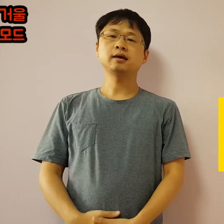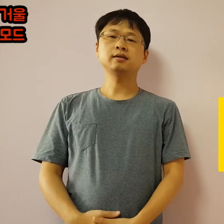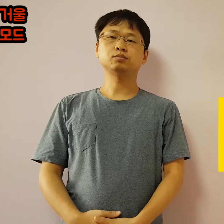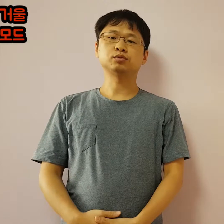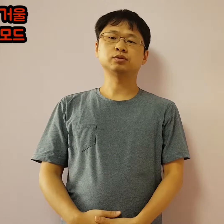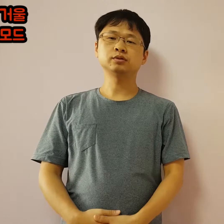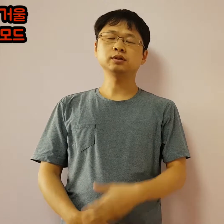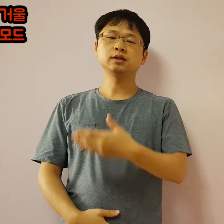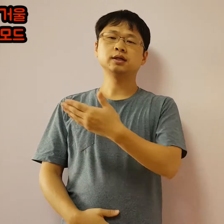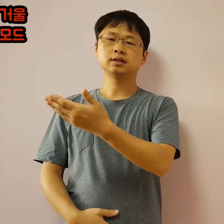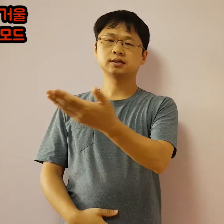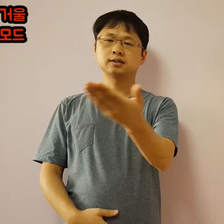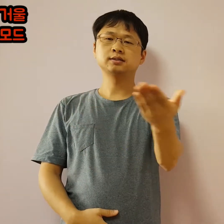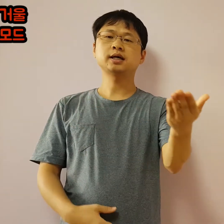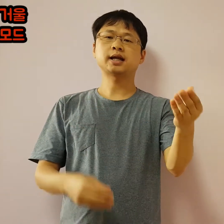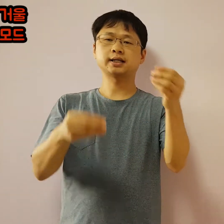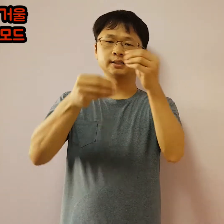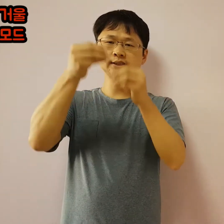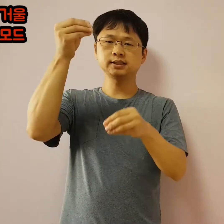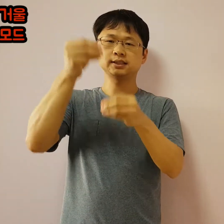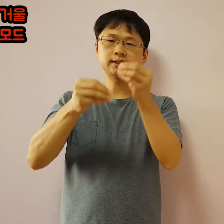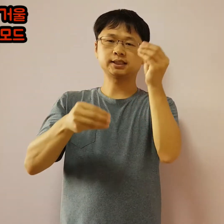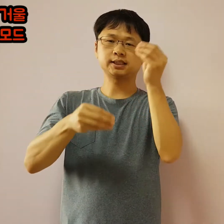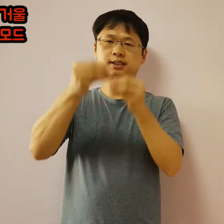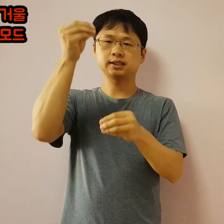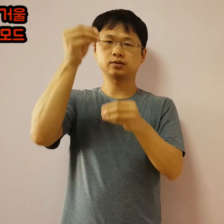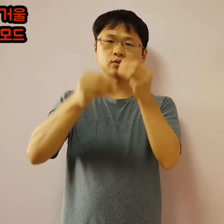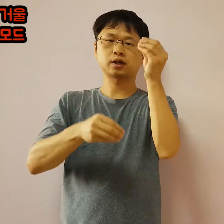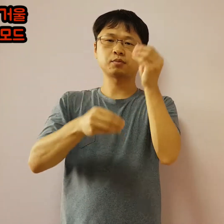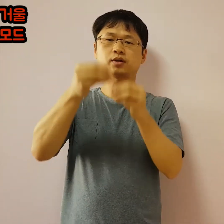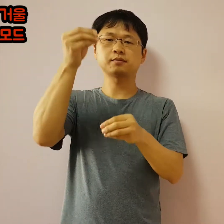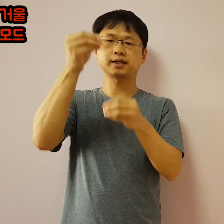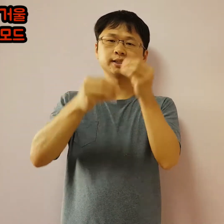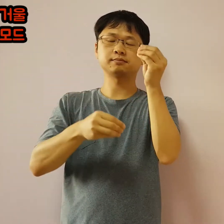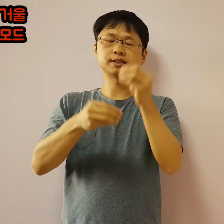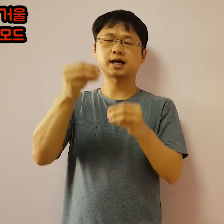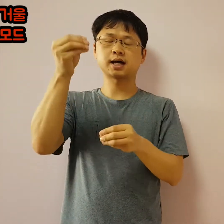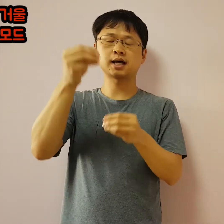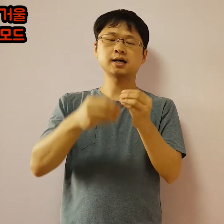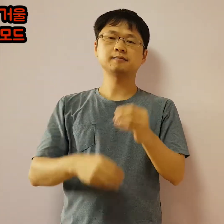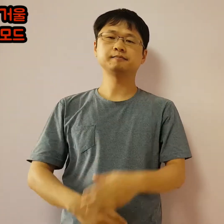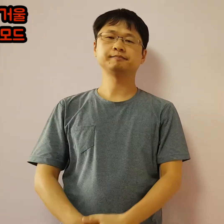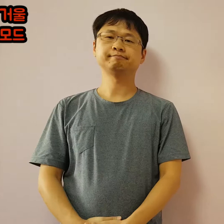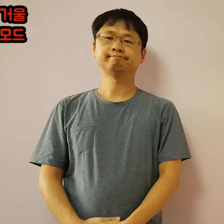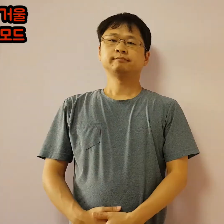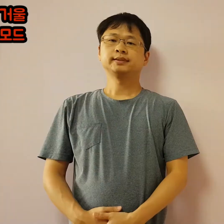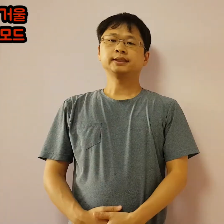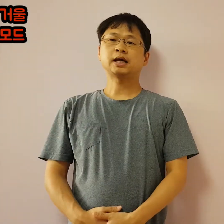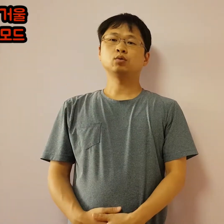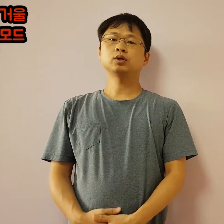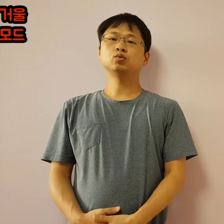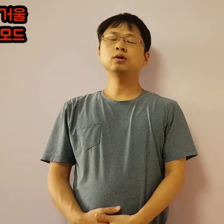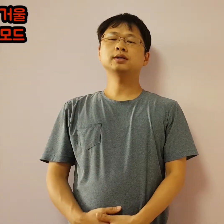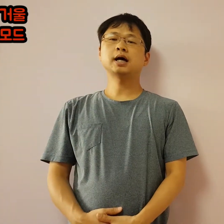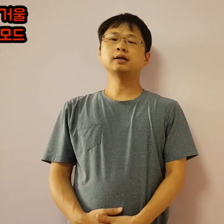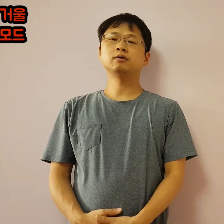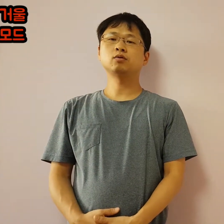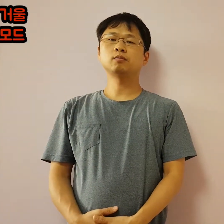태연이 부른 그대라는 시. 이렇게 표현하면 되겠습니다. 자, 우리 국어나 영어 공부할